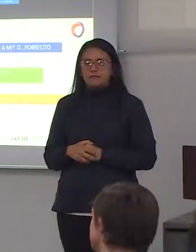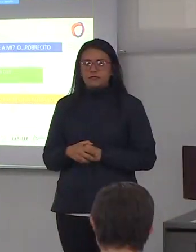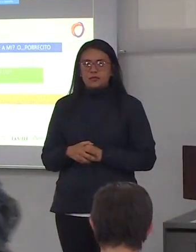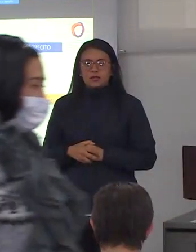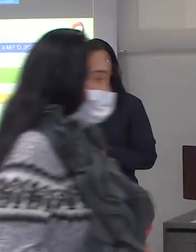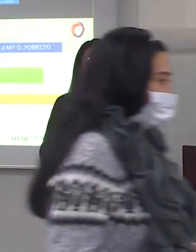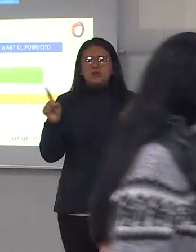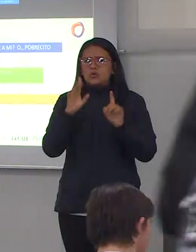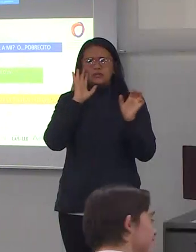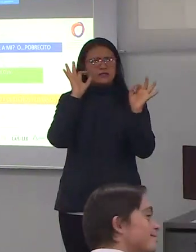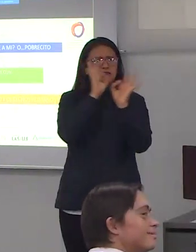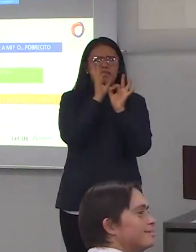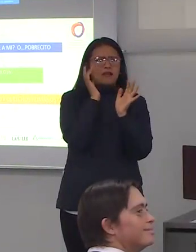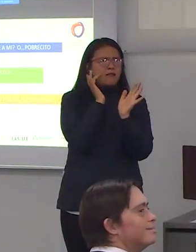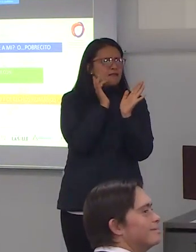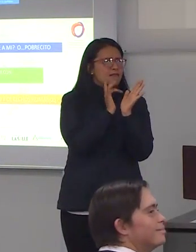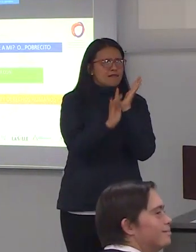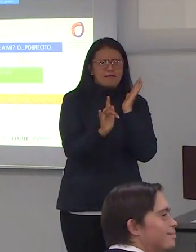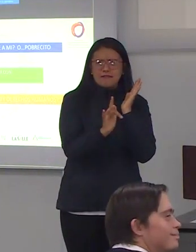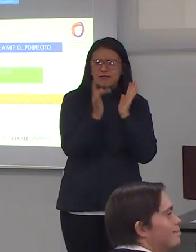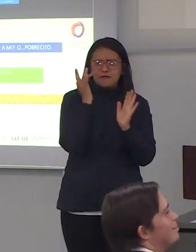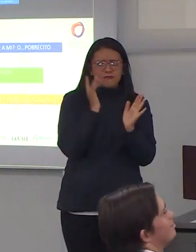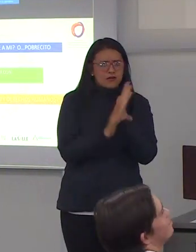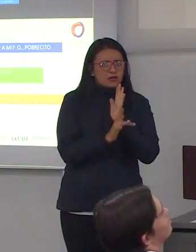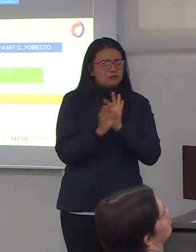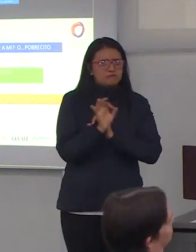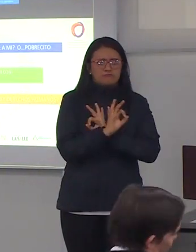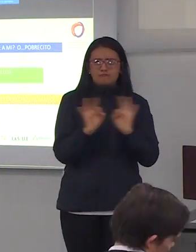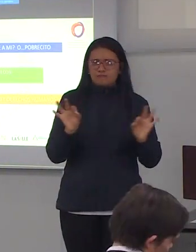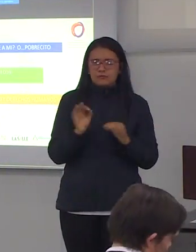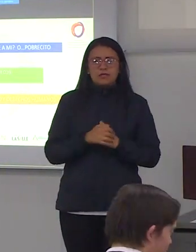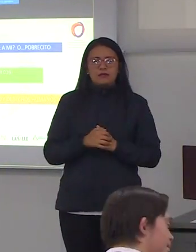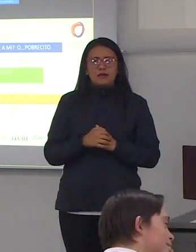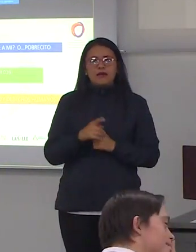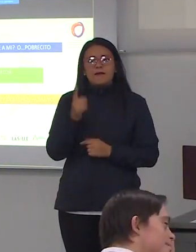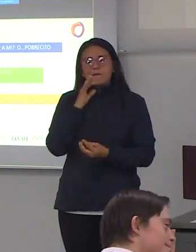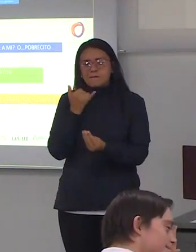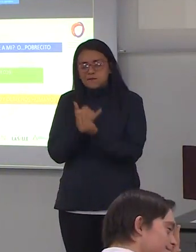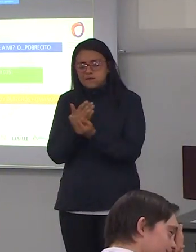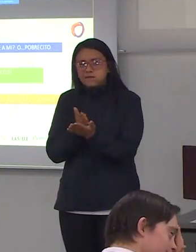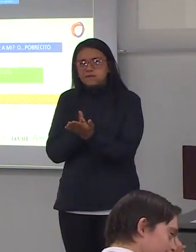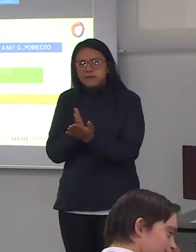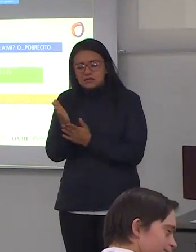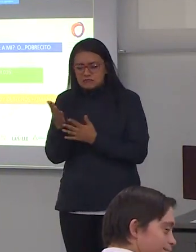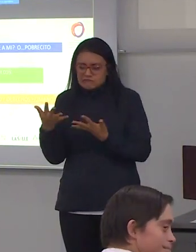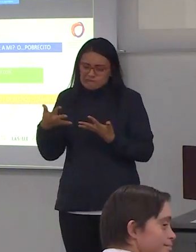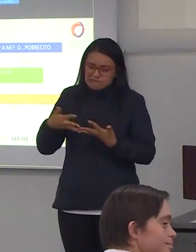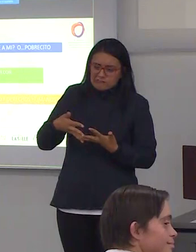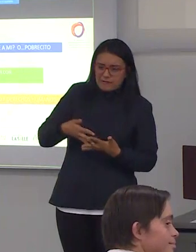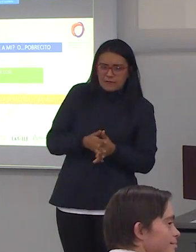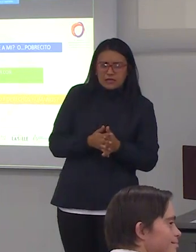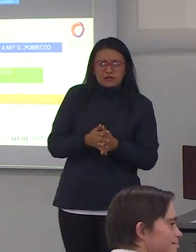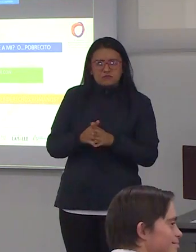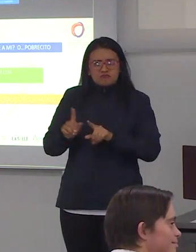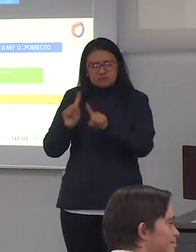no existe un enfoque puro y eso es muy importante coexisten se mezclan y demás